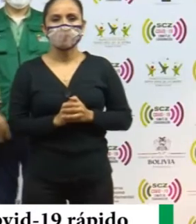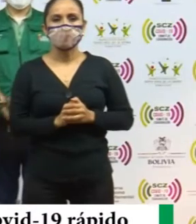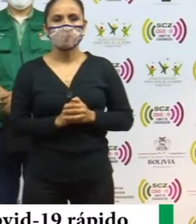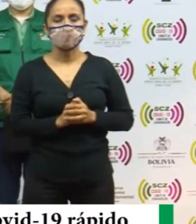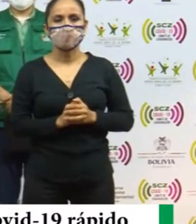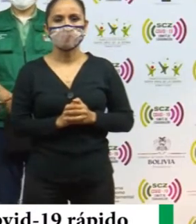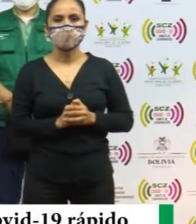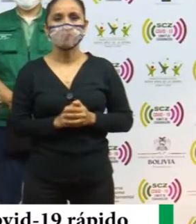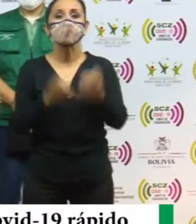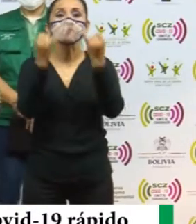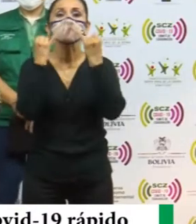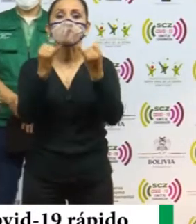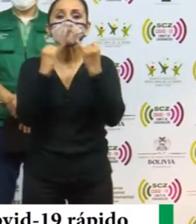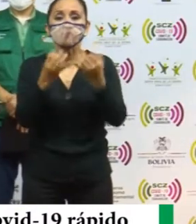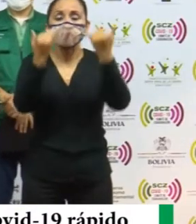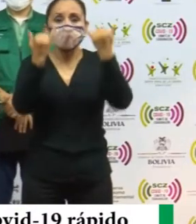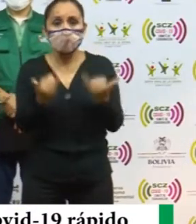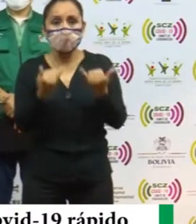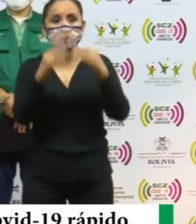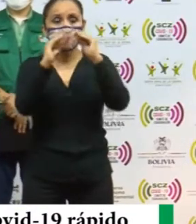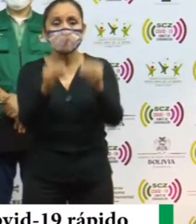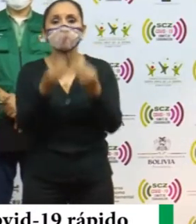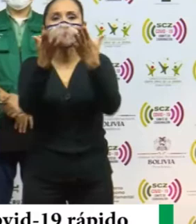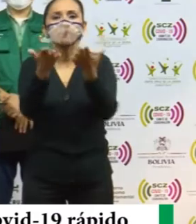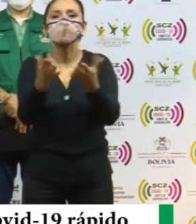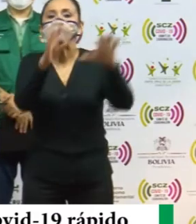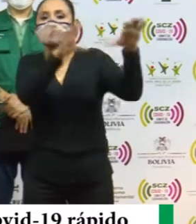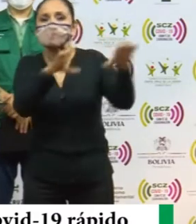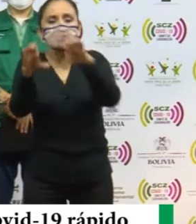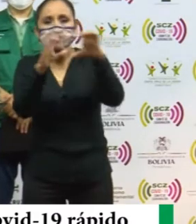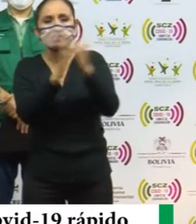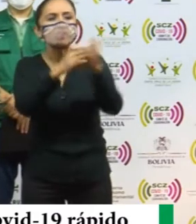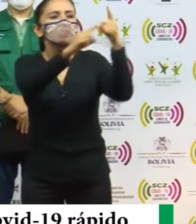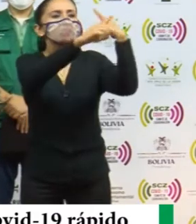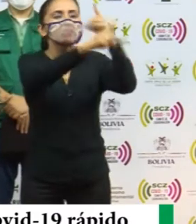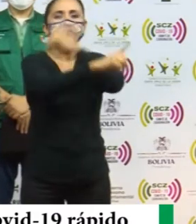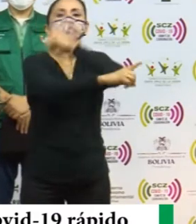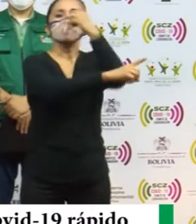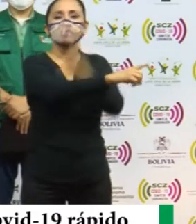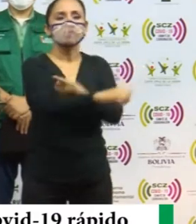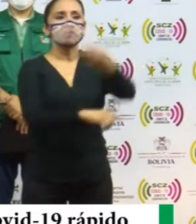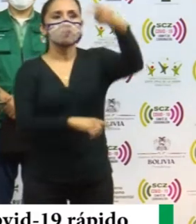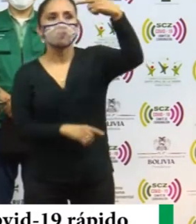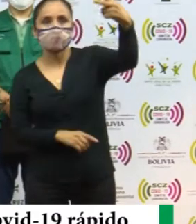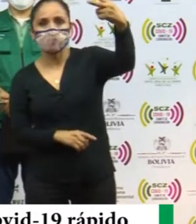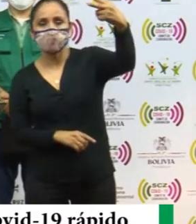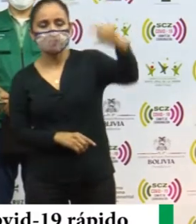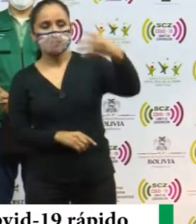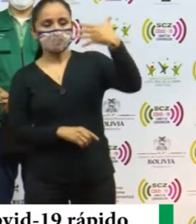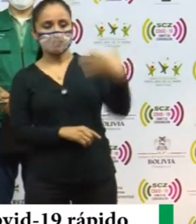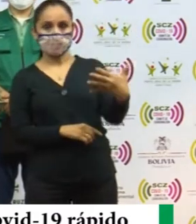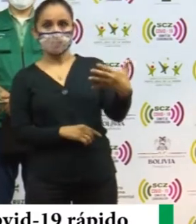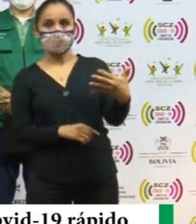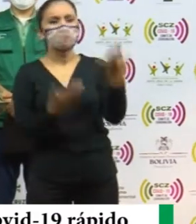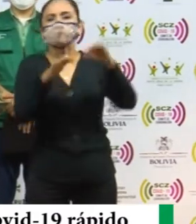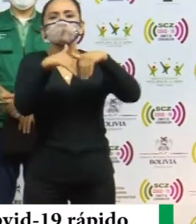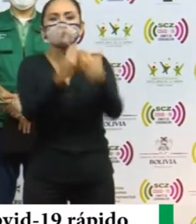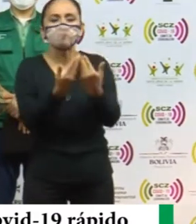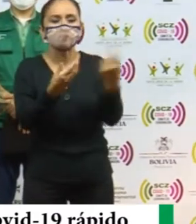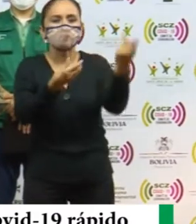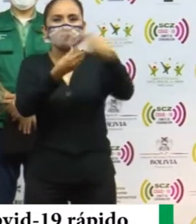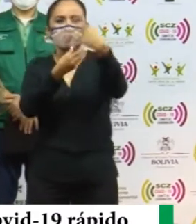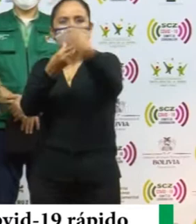El reporte que vamos a dar a continuación se ha realizado en los distritos 2 y 5 con la participación de